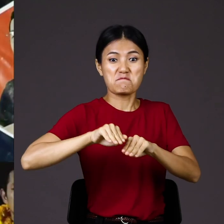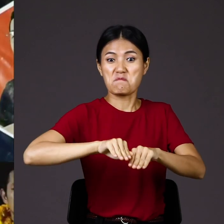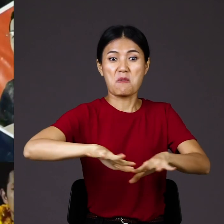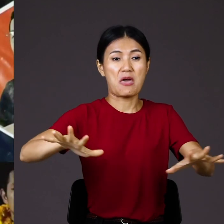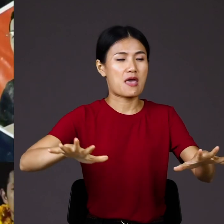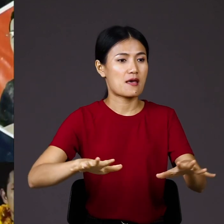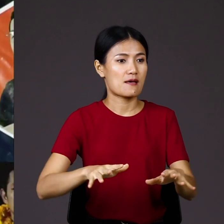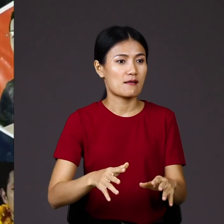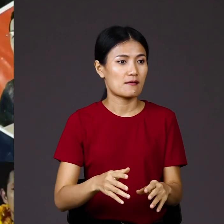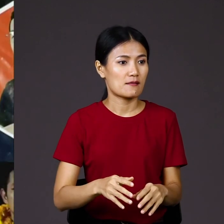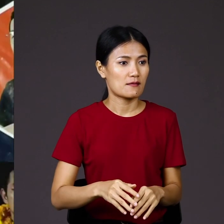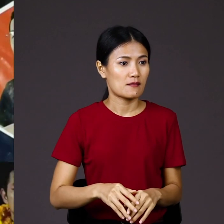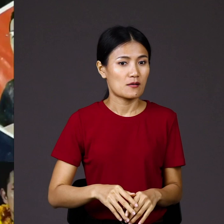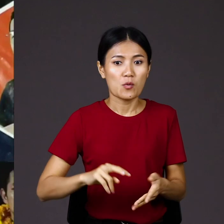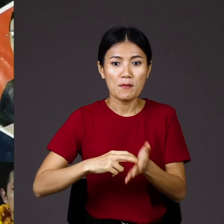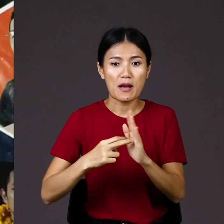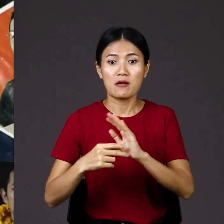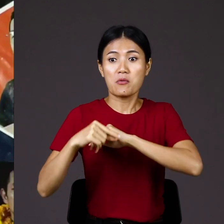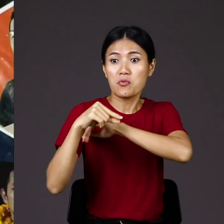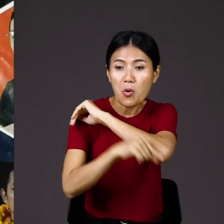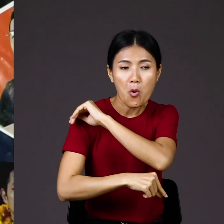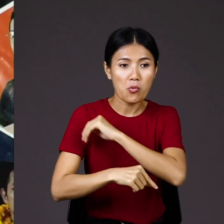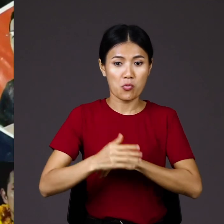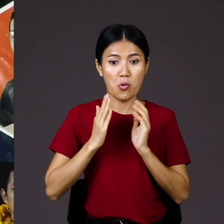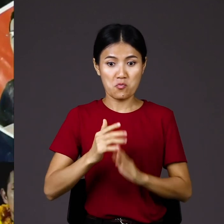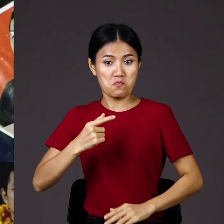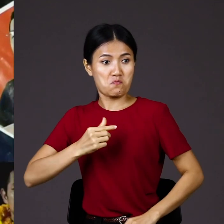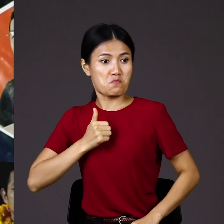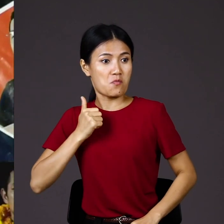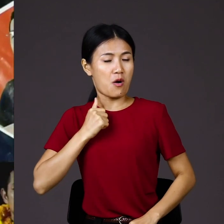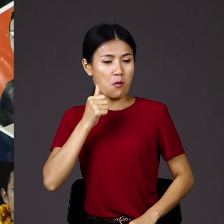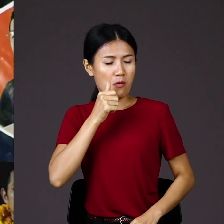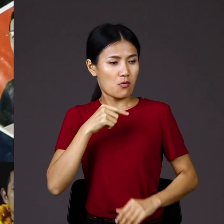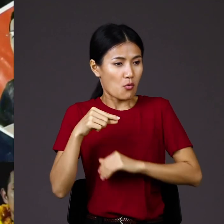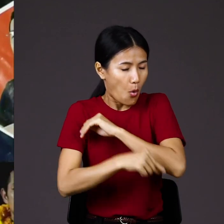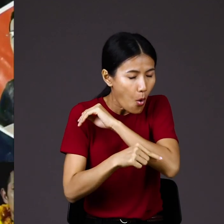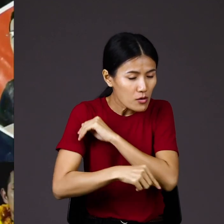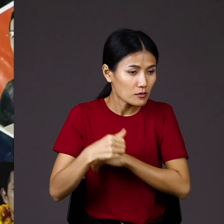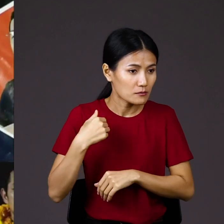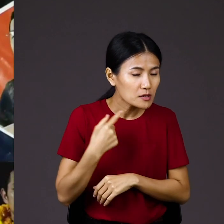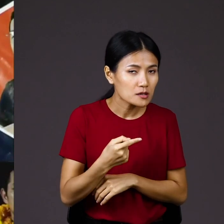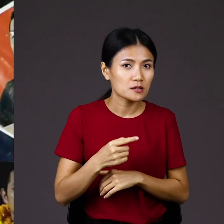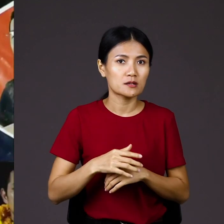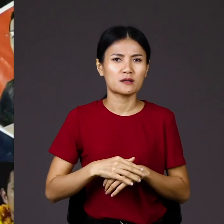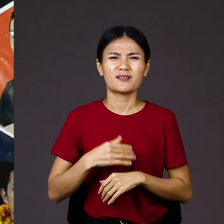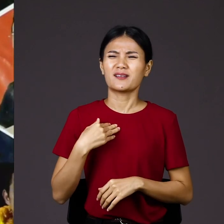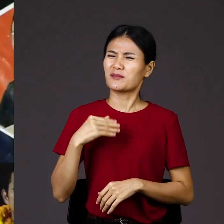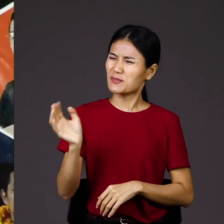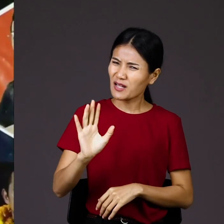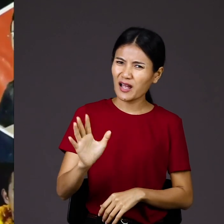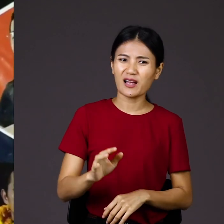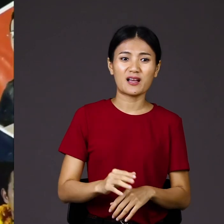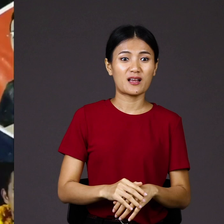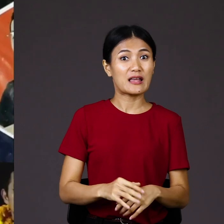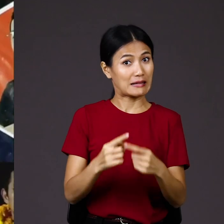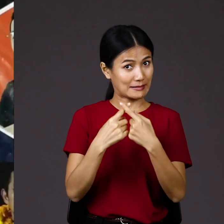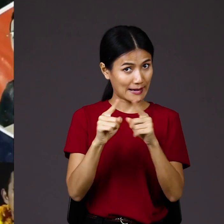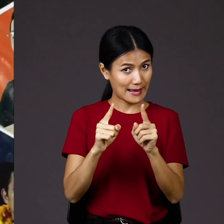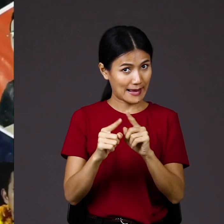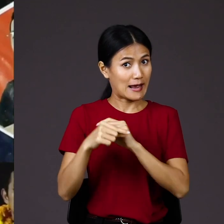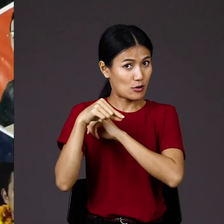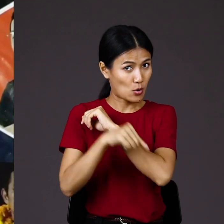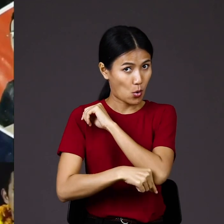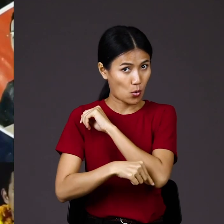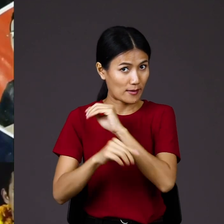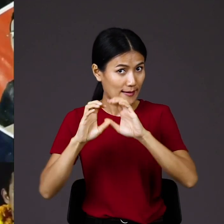เท่ากับกระจายการโกงกระจายไปแล้วเท่ากับกระจายผู้มีอิทธิพลไม่ได้ให้เป็นแบบเดิมเลยแต่จริงๆแล้วเรื่อง